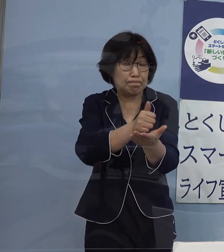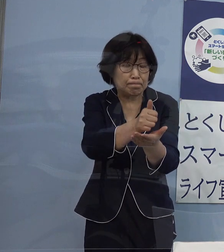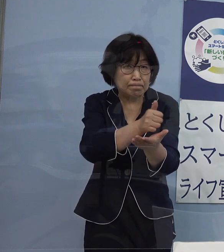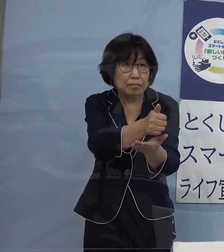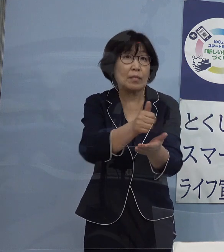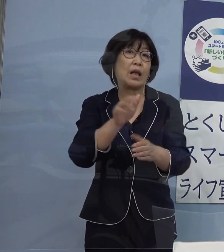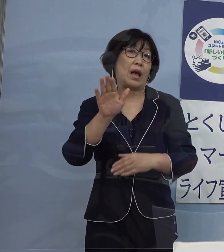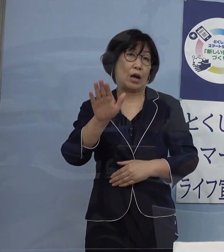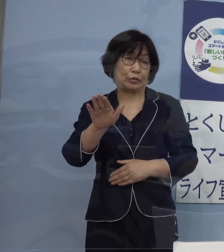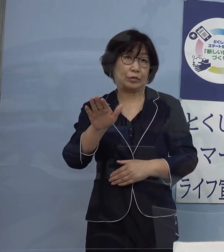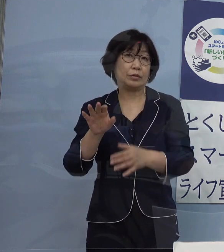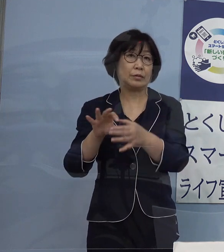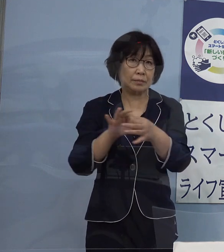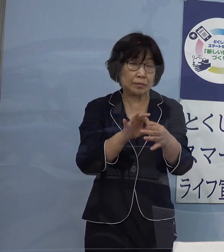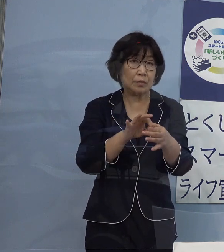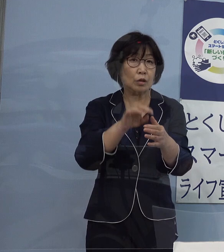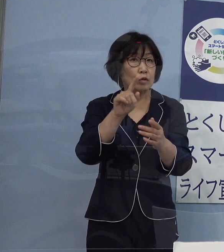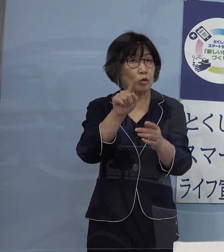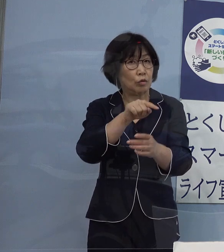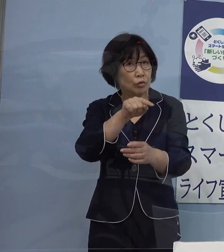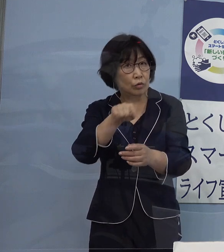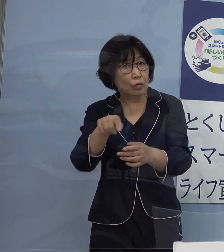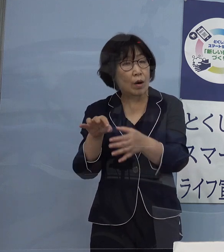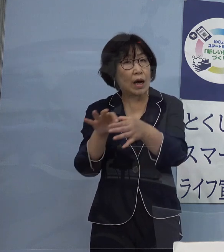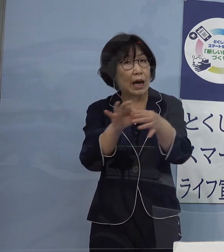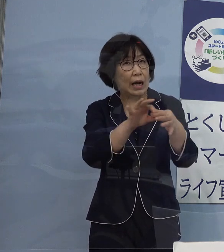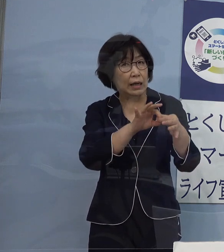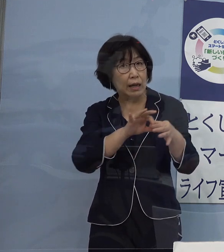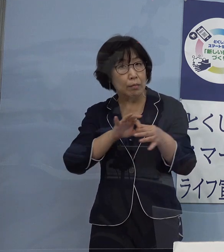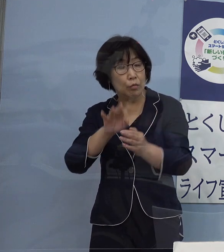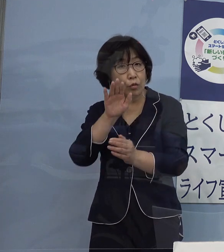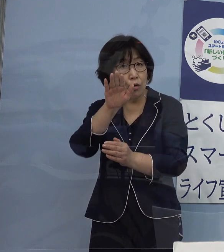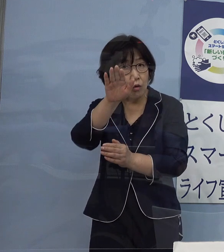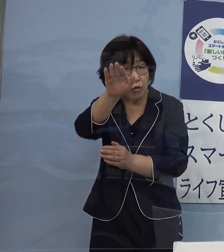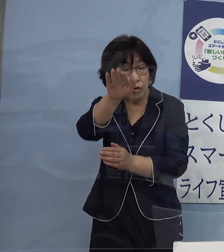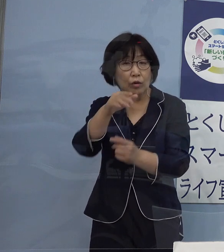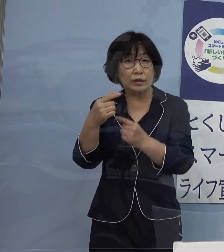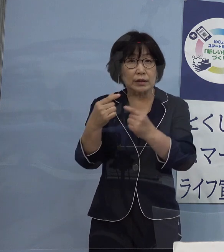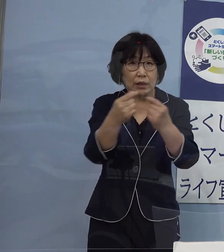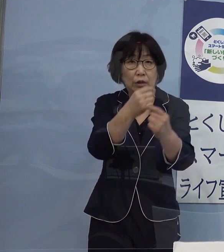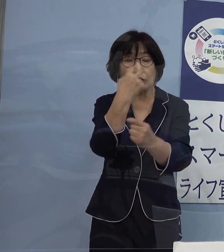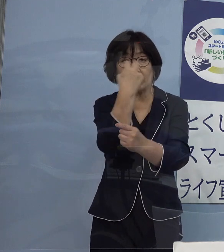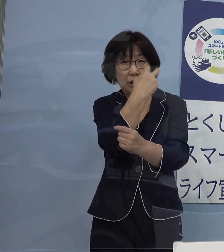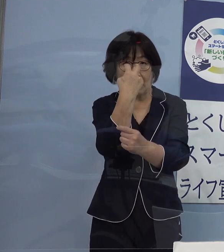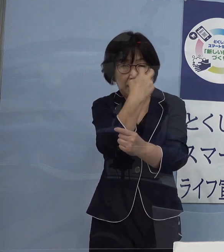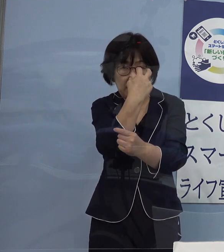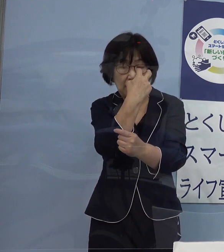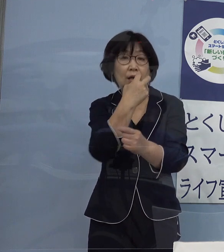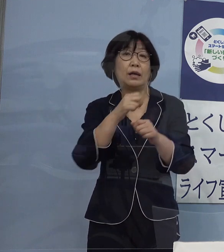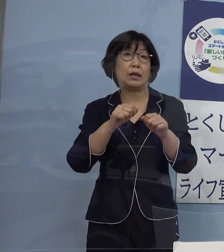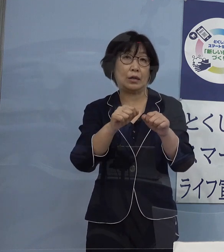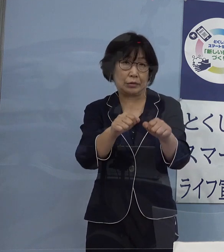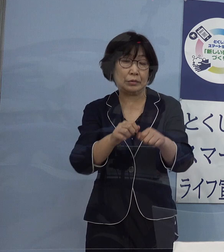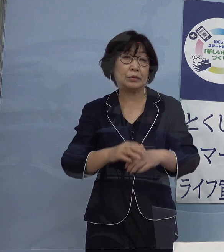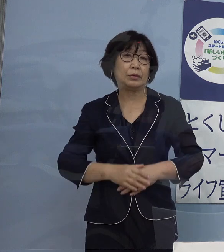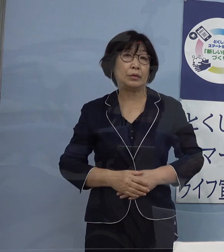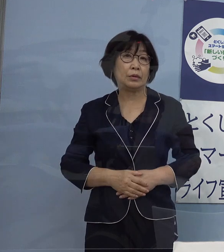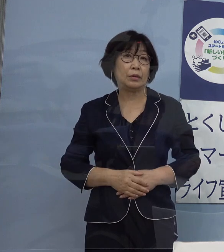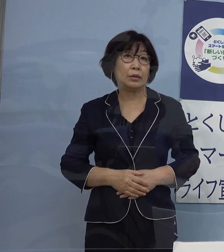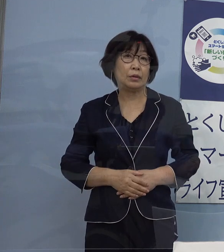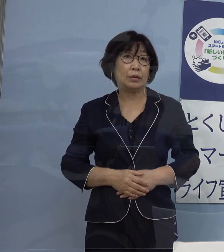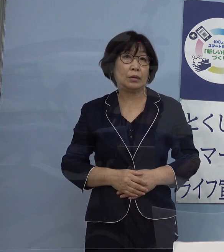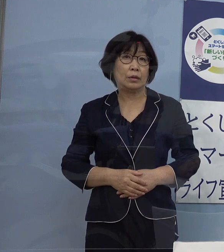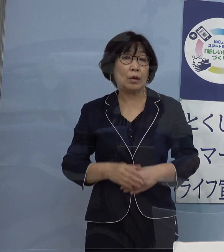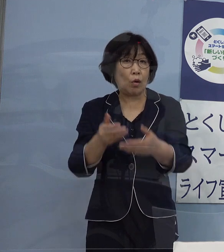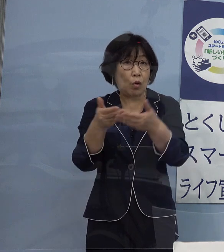まあ、そうしたものとの関連、今後しっかりと調べさせていただいて、場合によって当然これ2つのお店